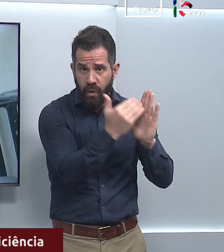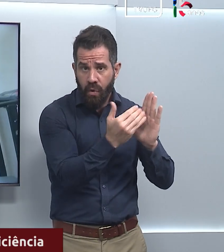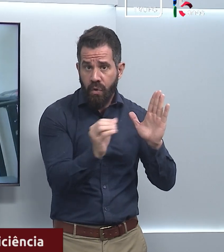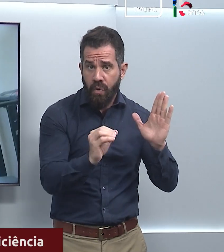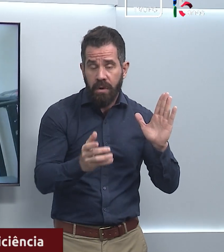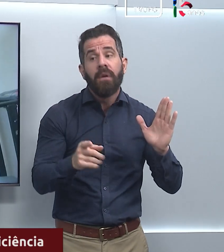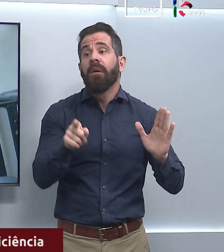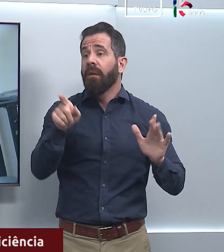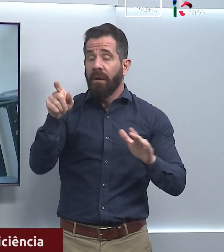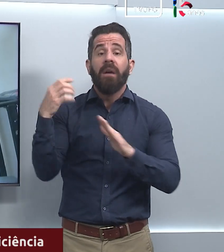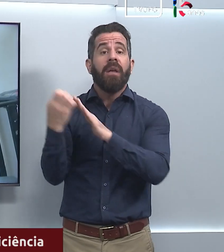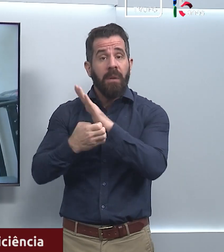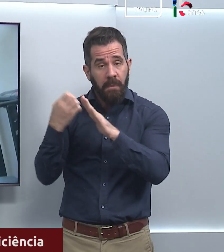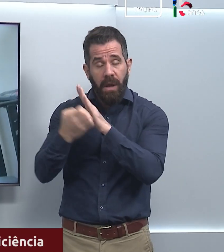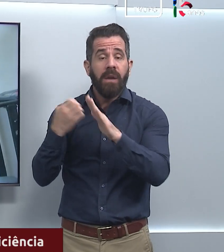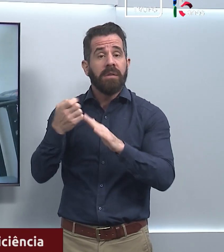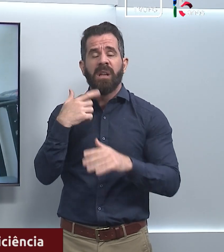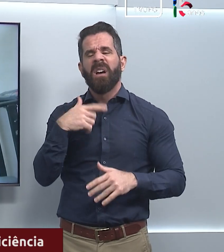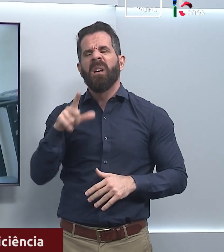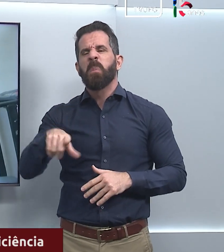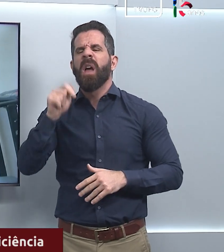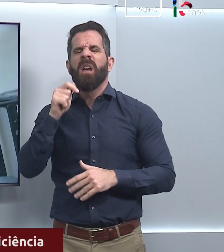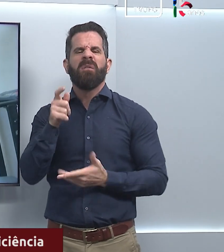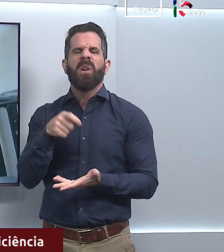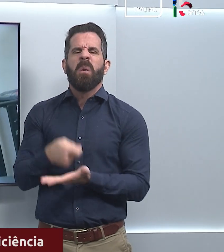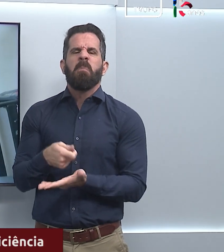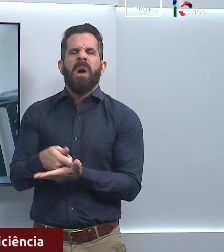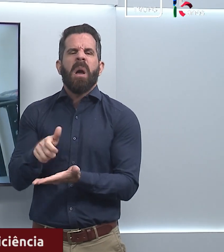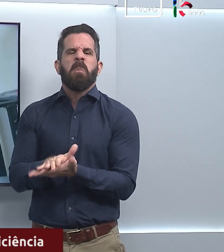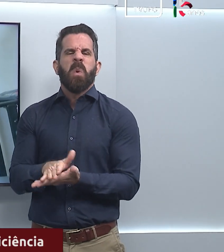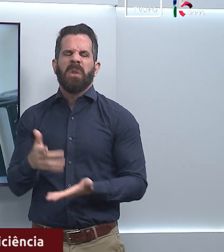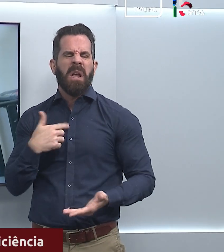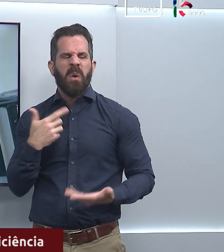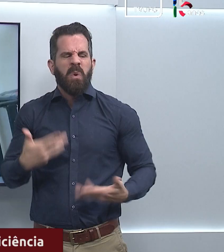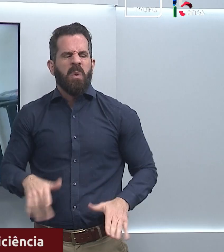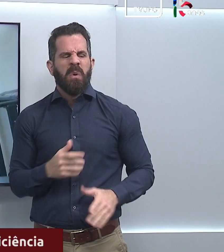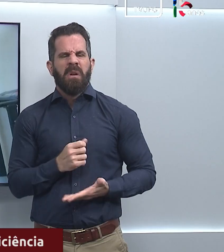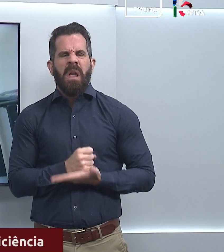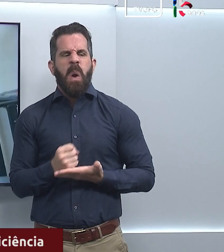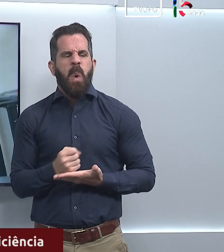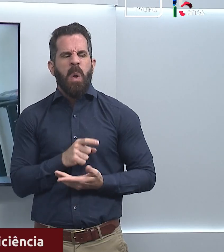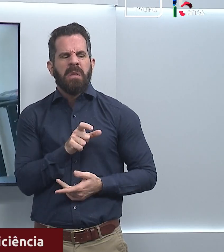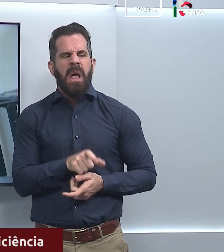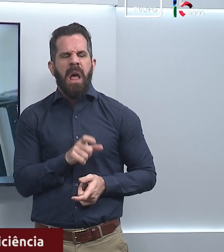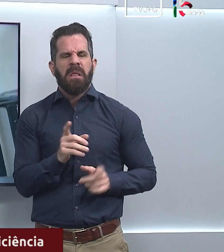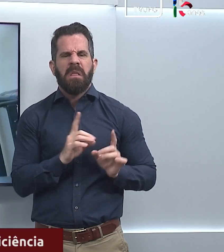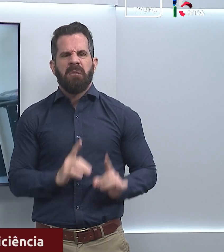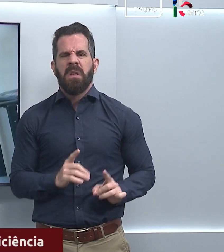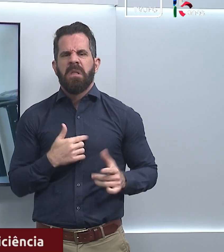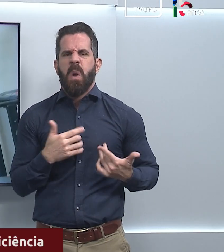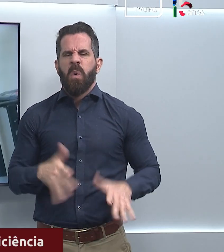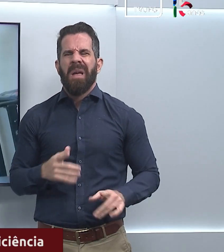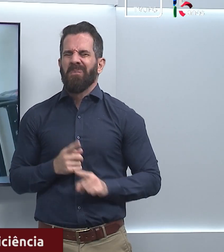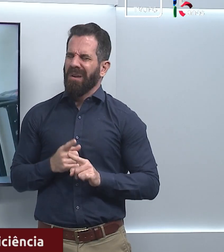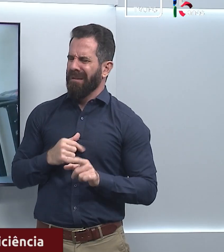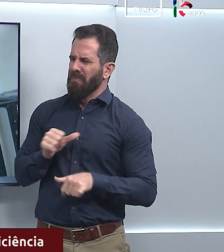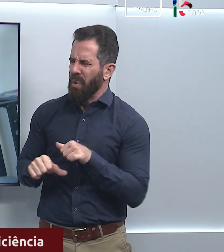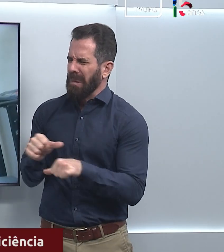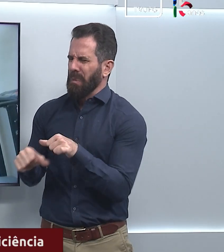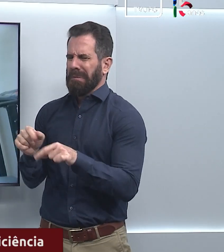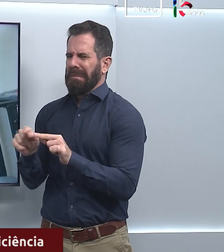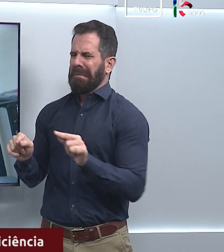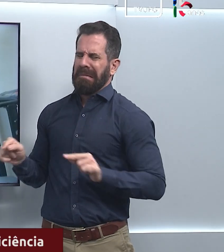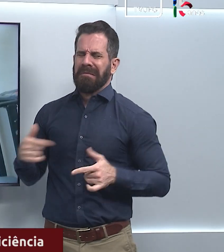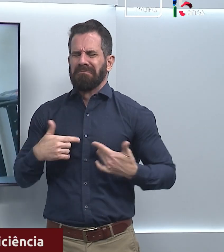preferem pagar multa a contratar uma pessoa com deficiência por conta de pequenas modulações que têm que ser feitas no